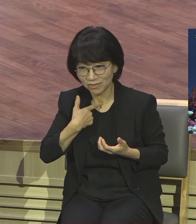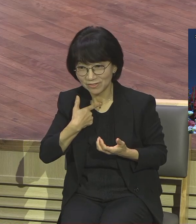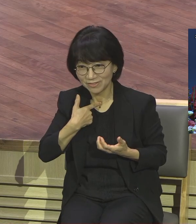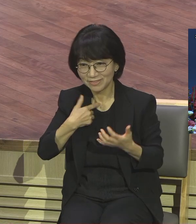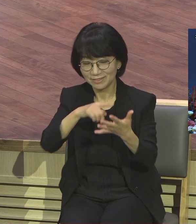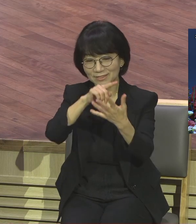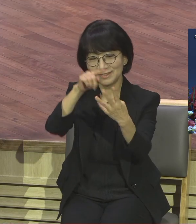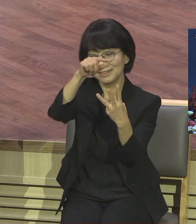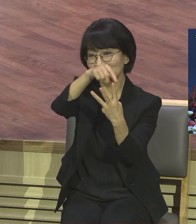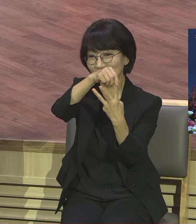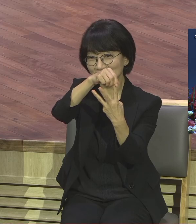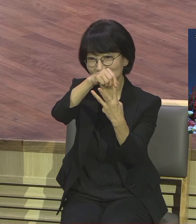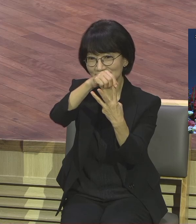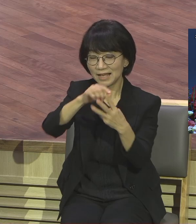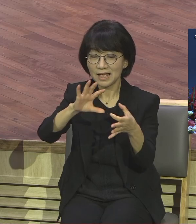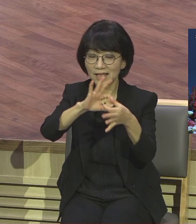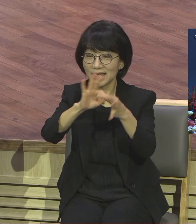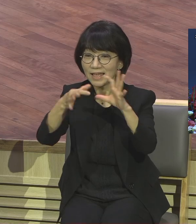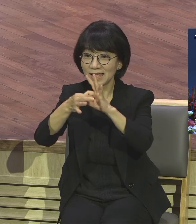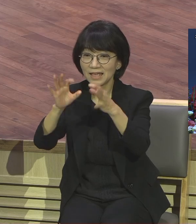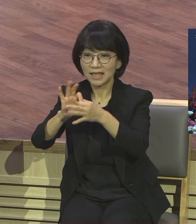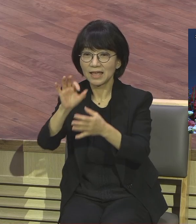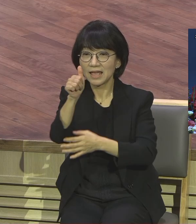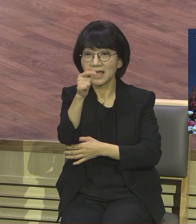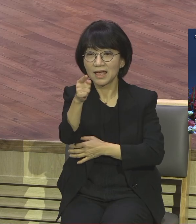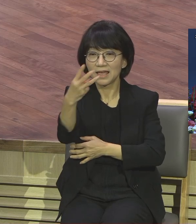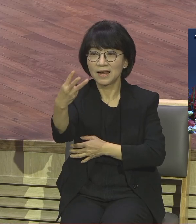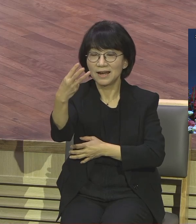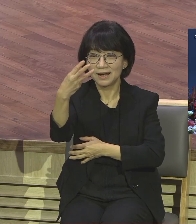영토에 헬라 제국을 세운 사람입니다.